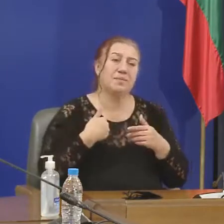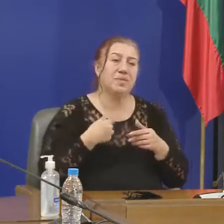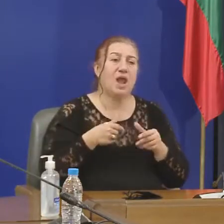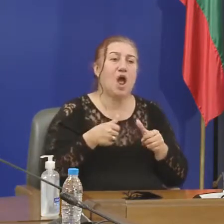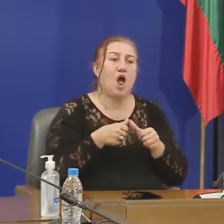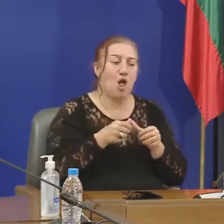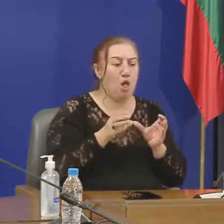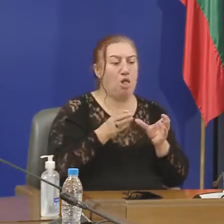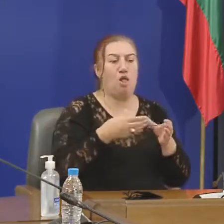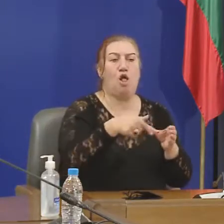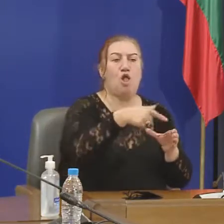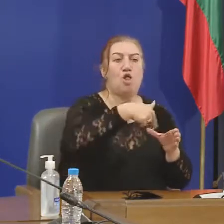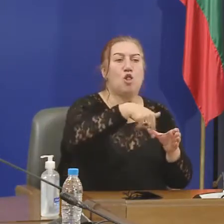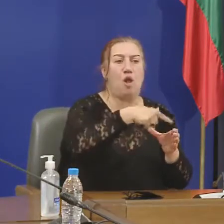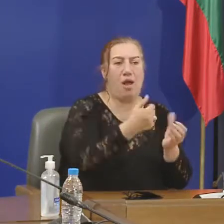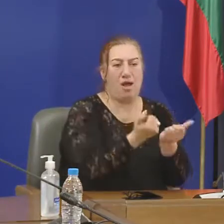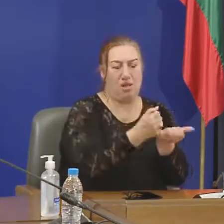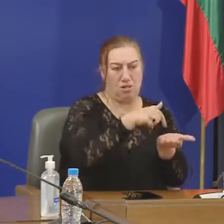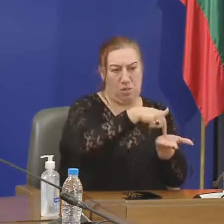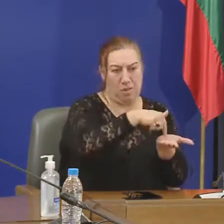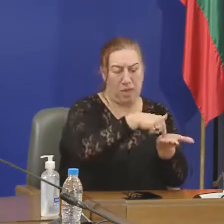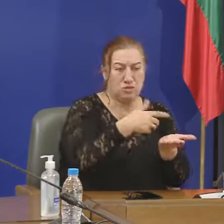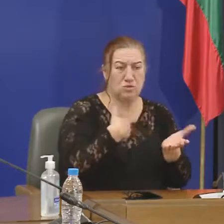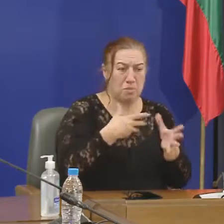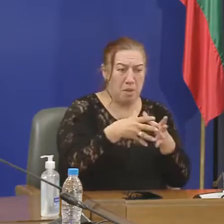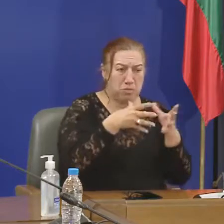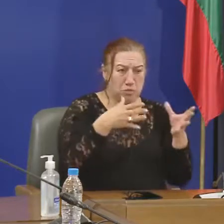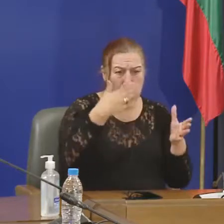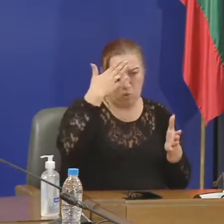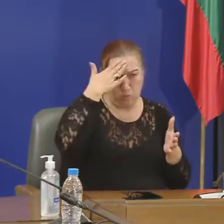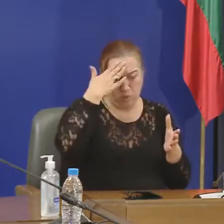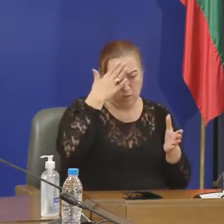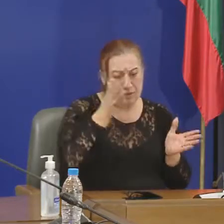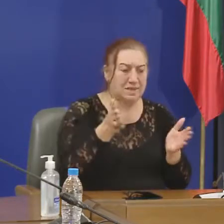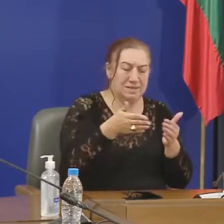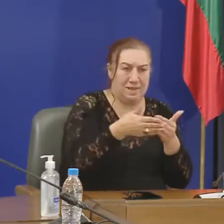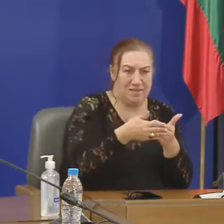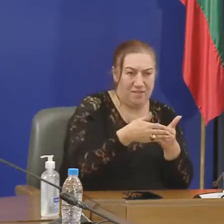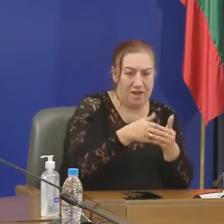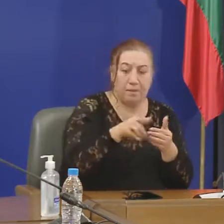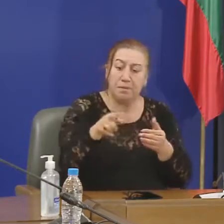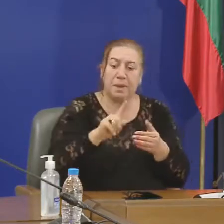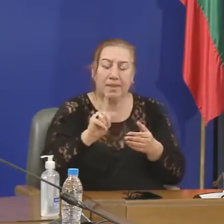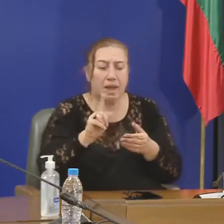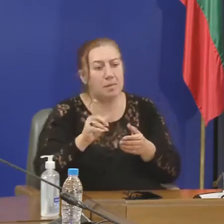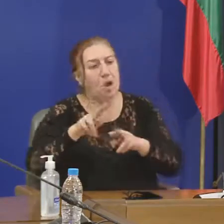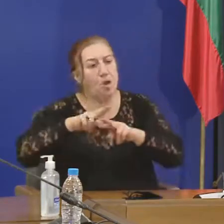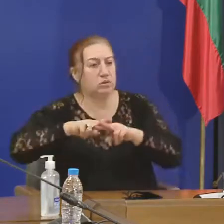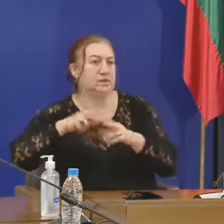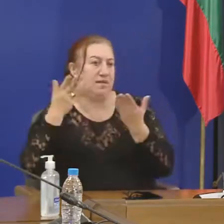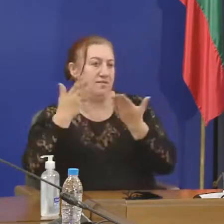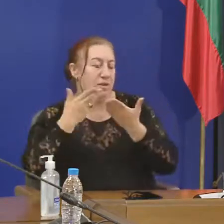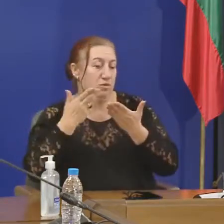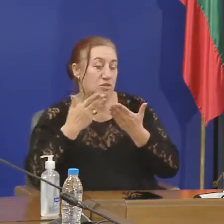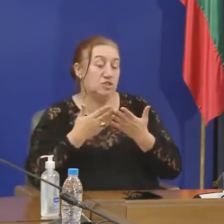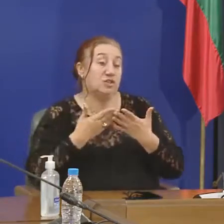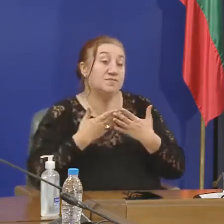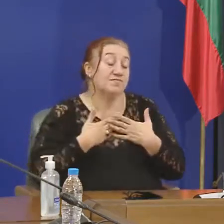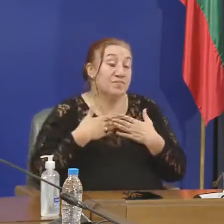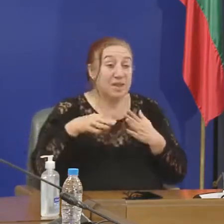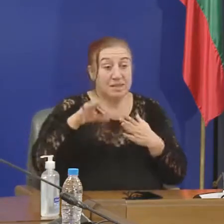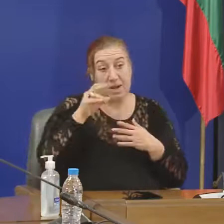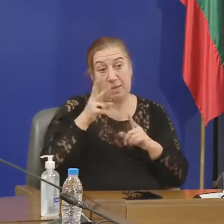да гарантираме максимум присъствено обучение. Имаме при включване на